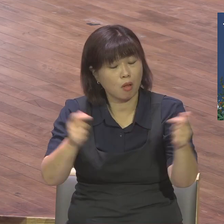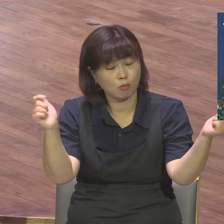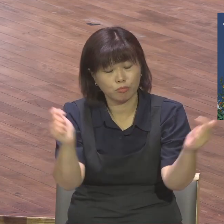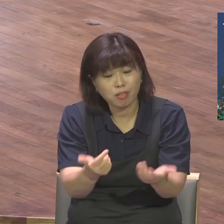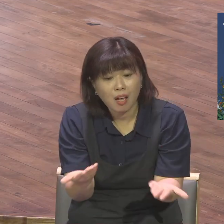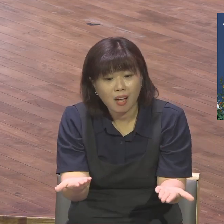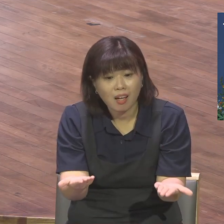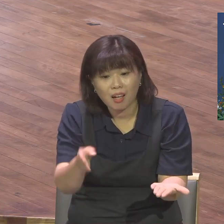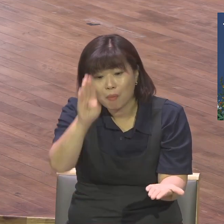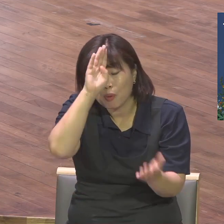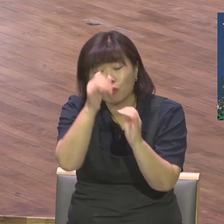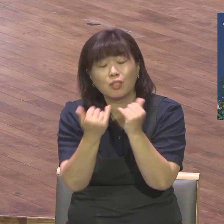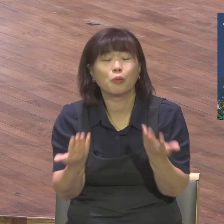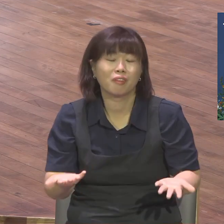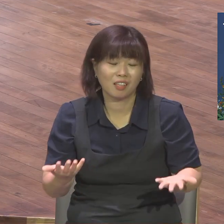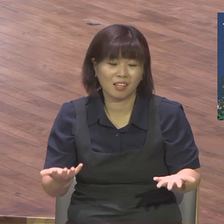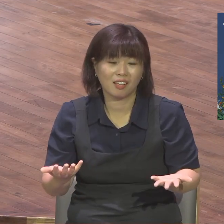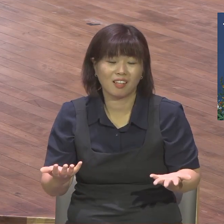왜 이 말하느냐?